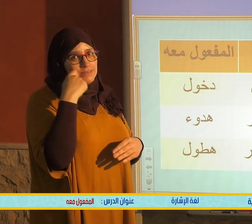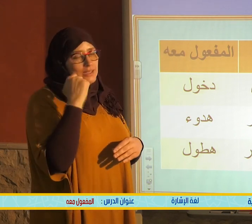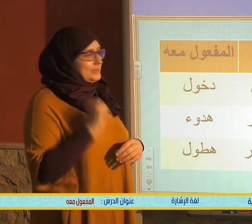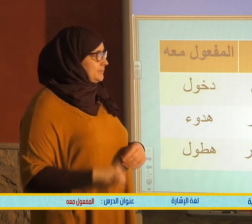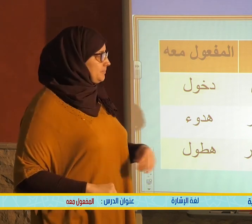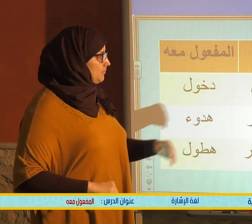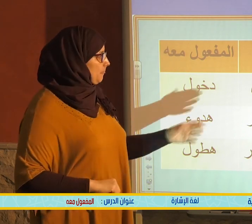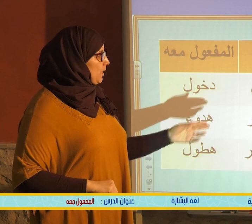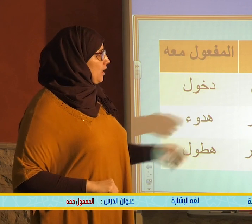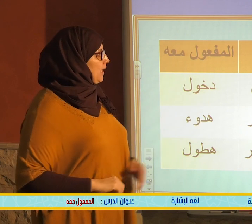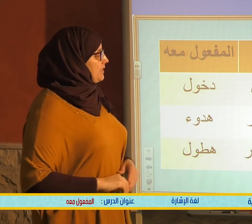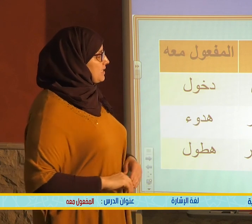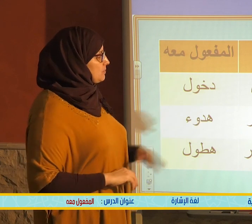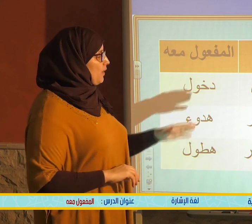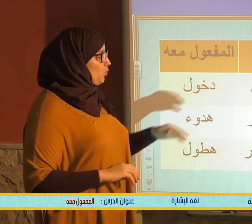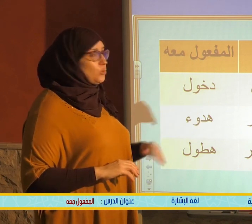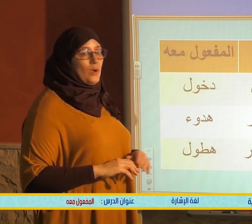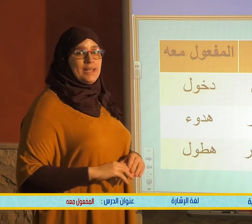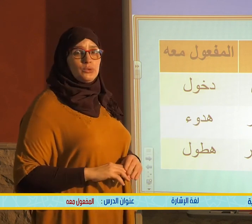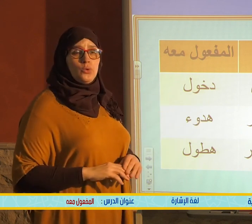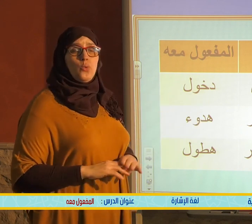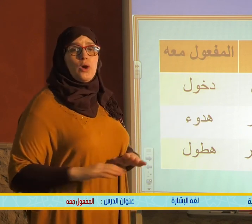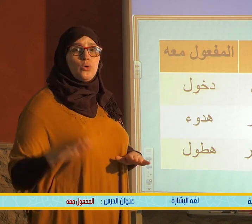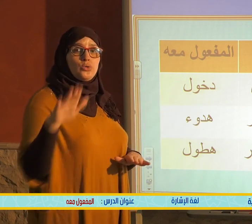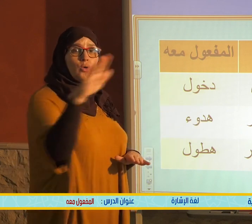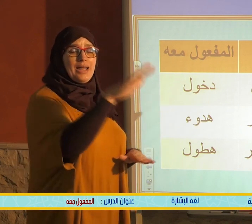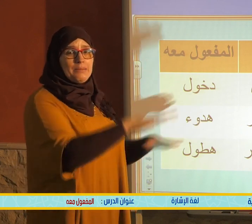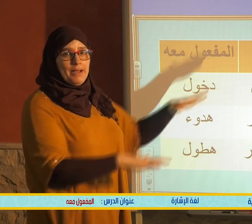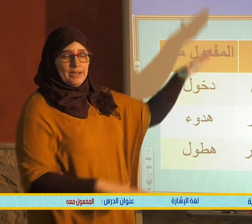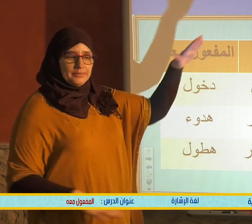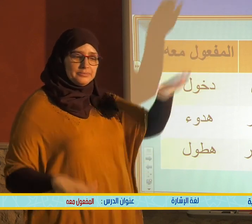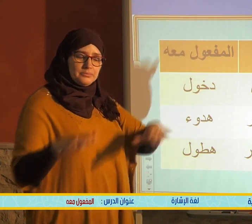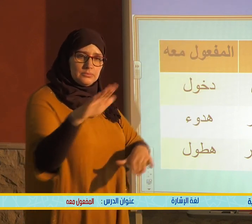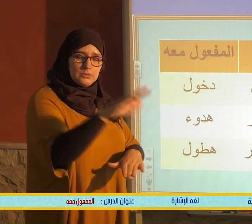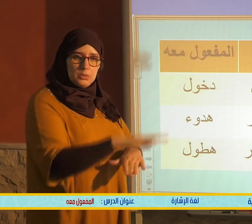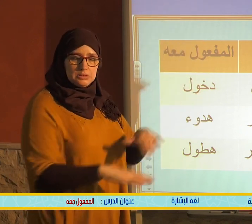رمضان. يسبح الولد وهدوء البحر.